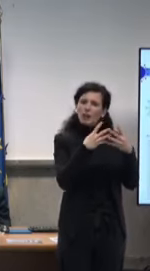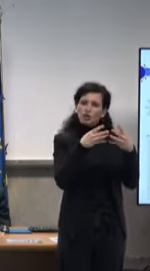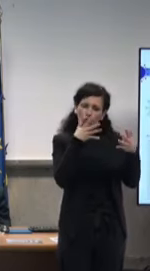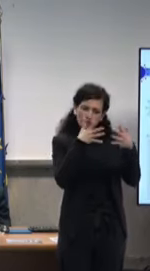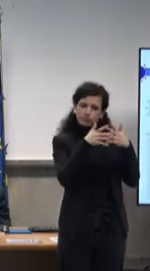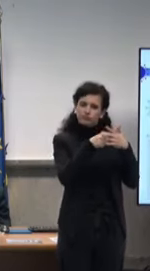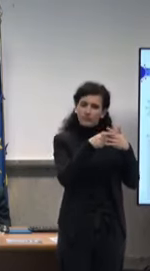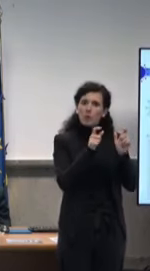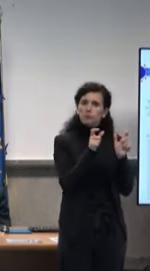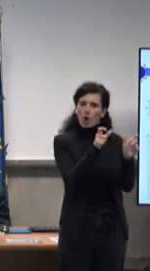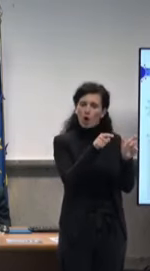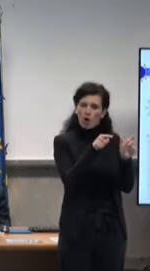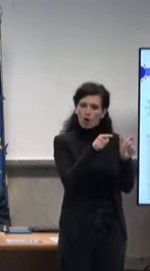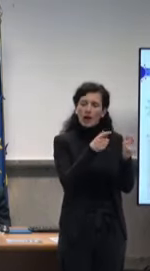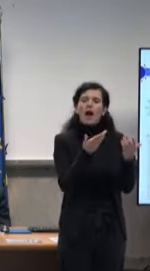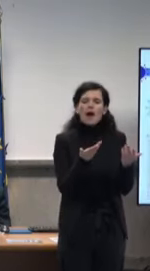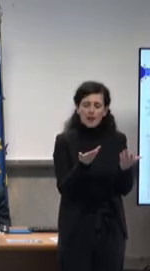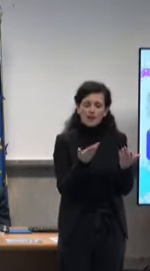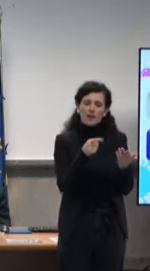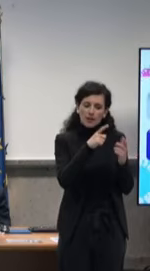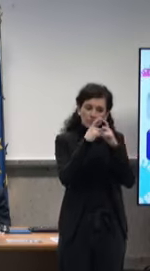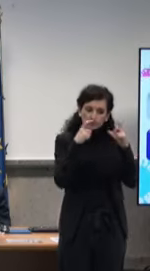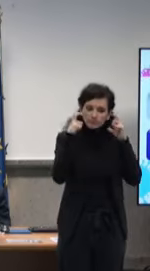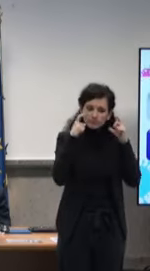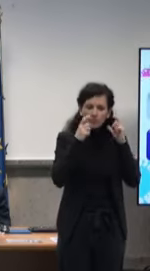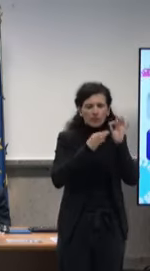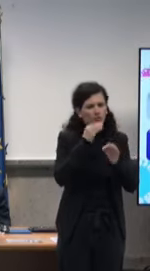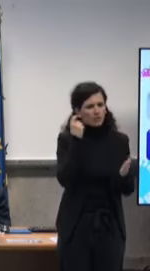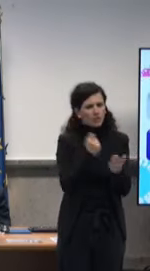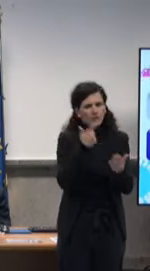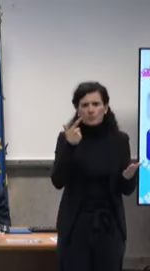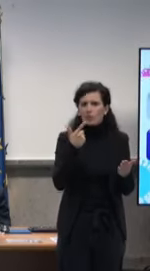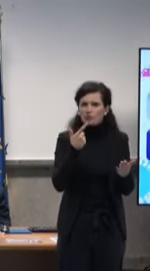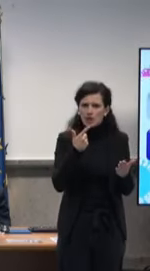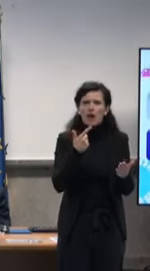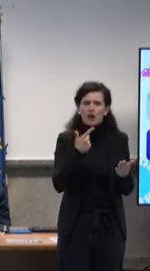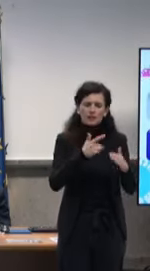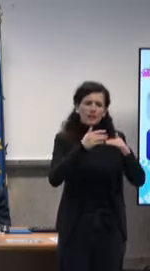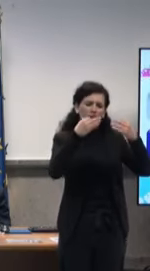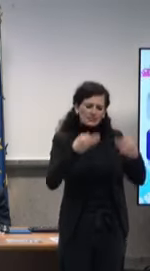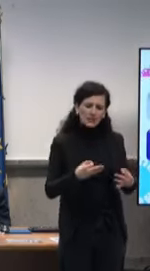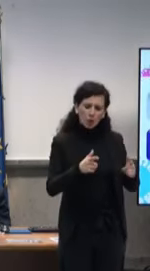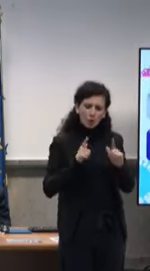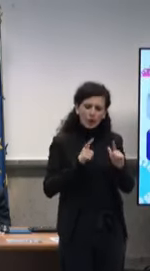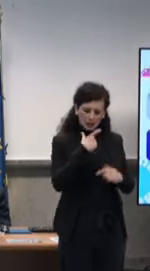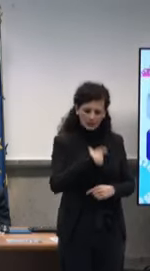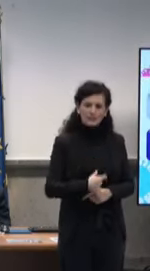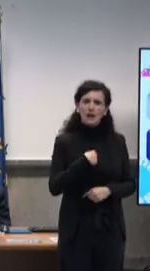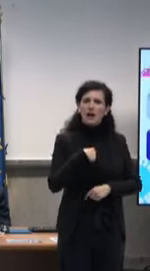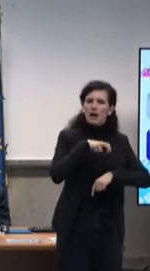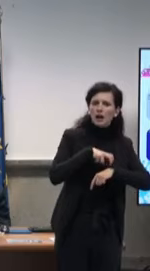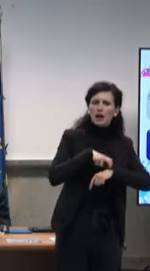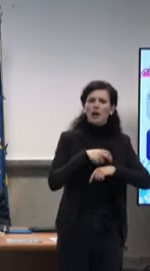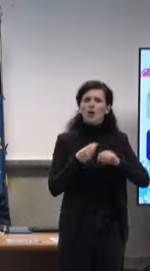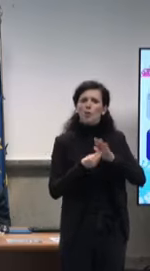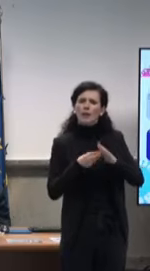diventa un fattore decisivo per la sicurezza soprattutto degli operatori e di chi è esposto a questo